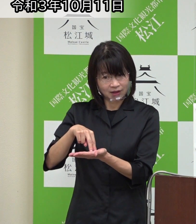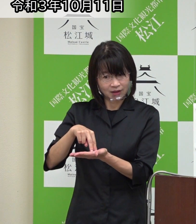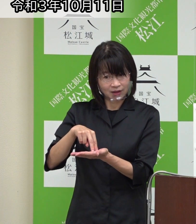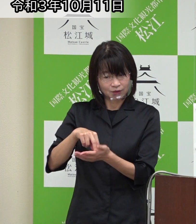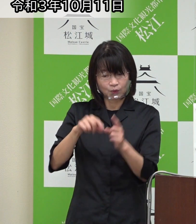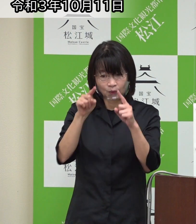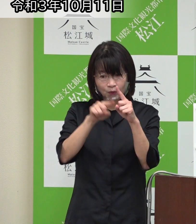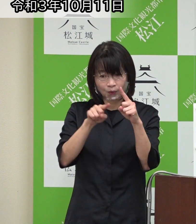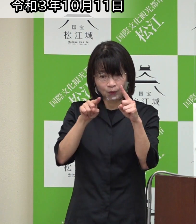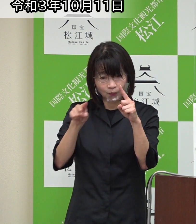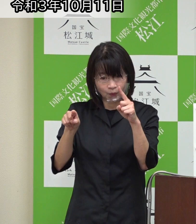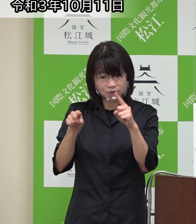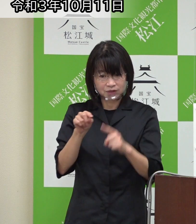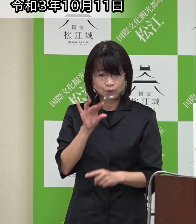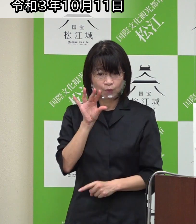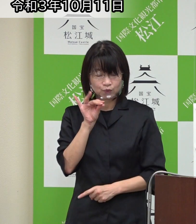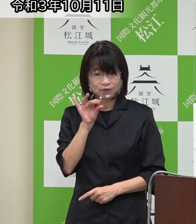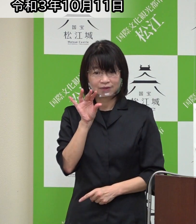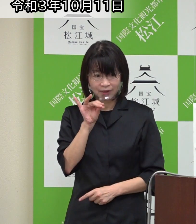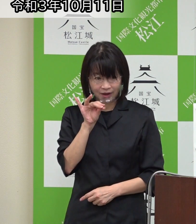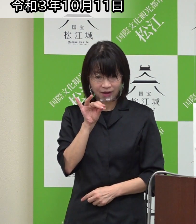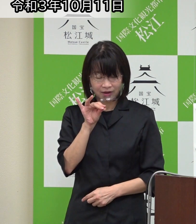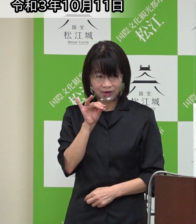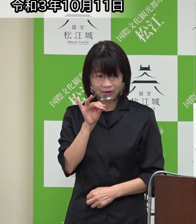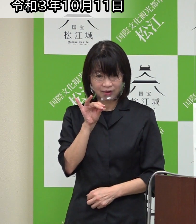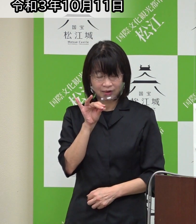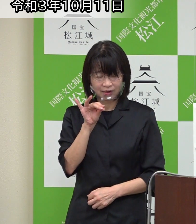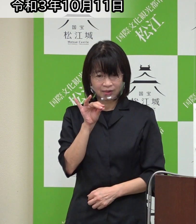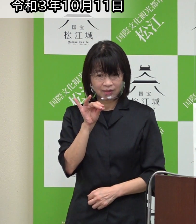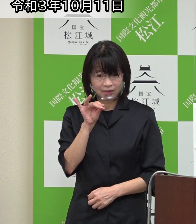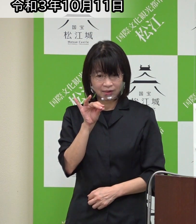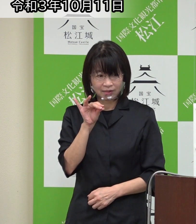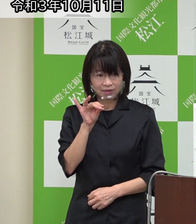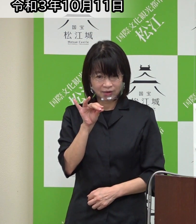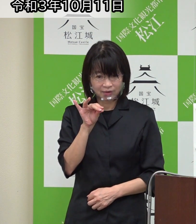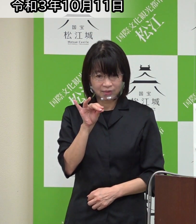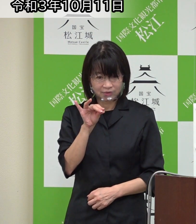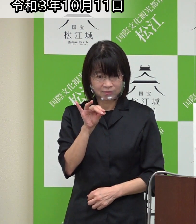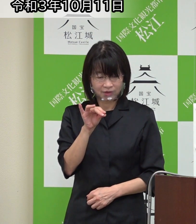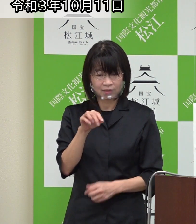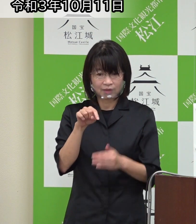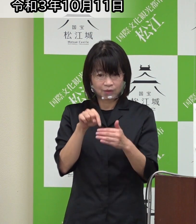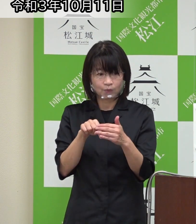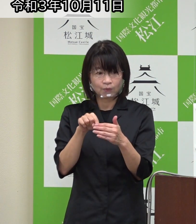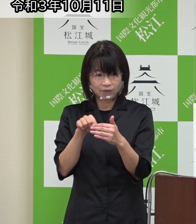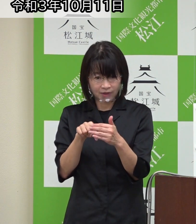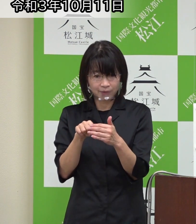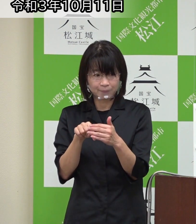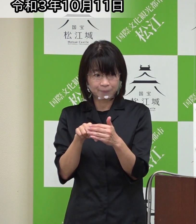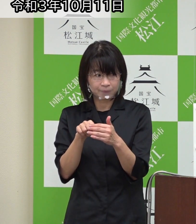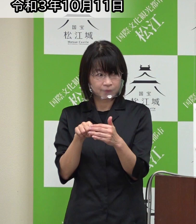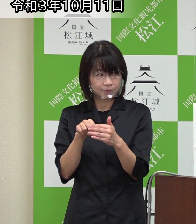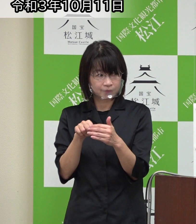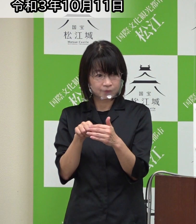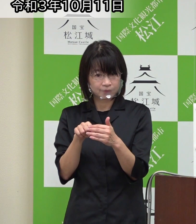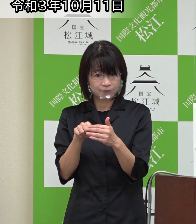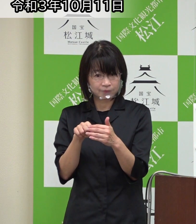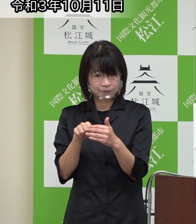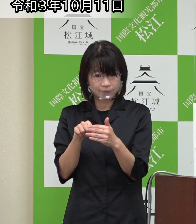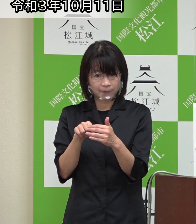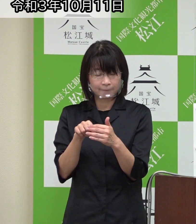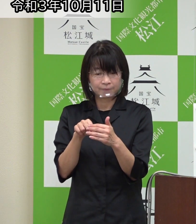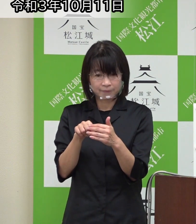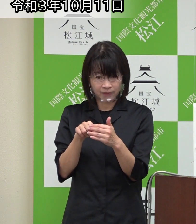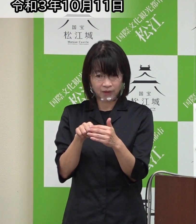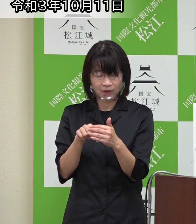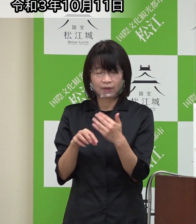ッターで言ってもその松江市さんの、本体といいますか、大元のやつがあれば防災情報だけまとめたや